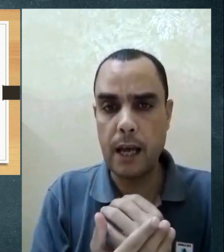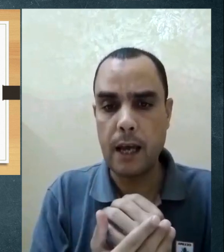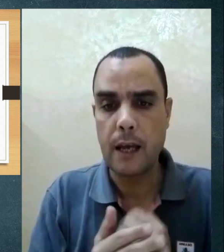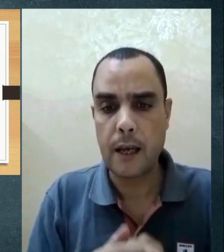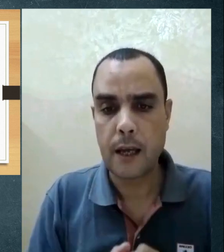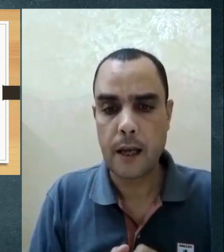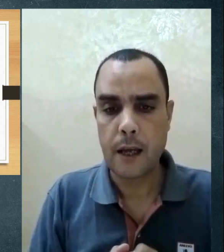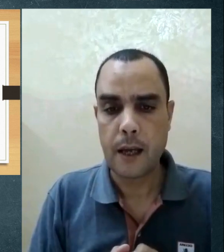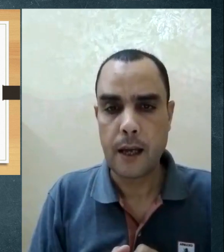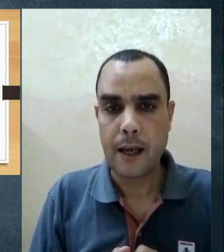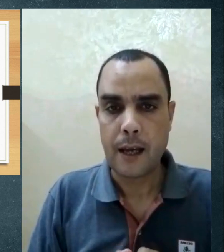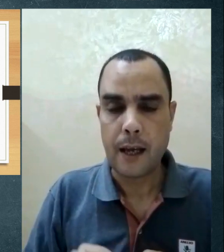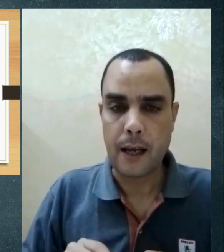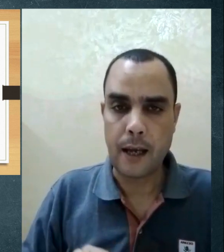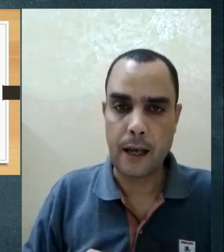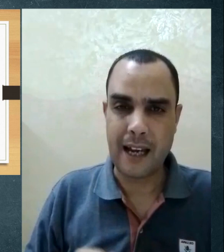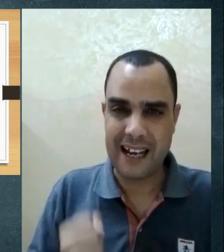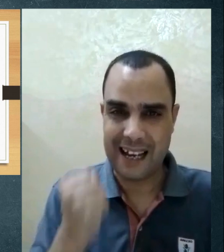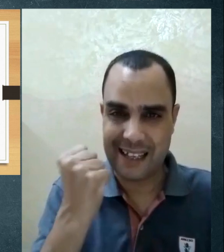تسودها